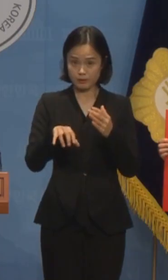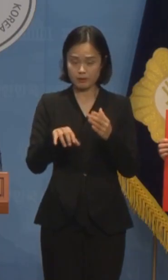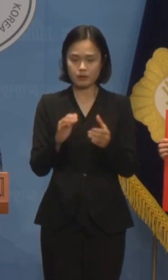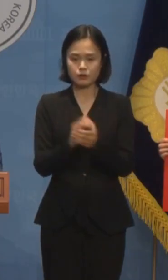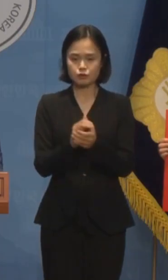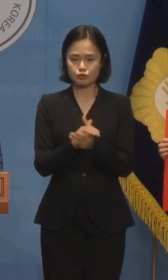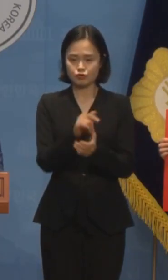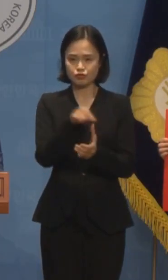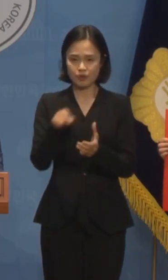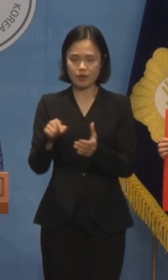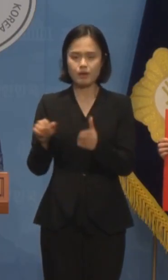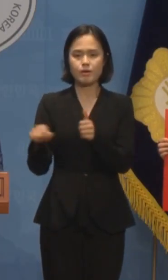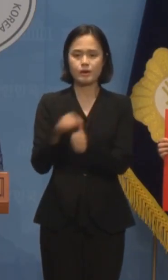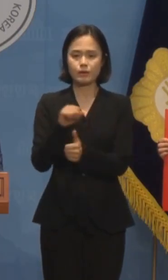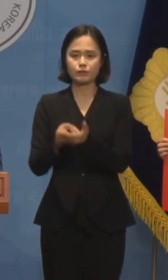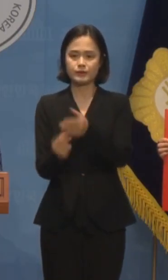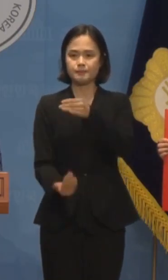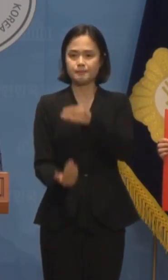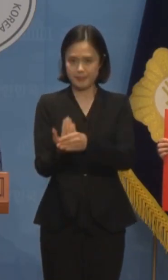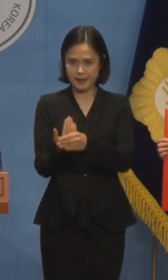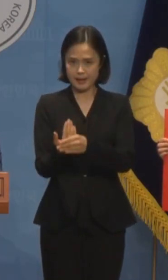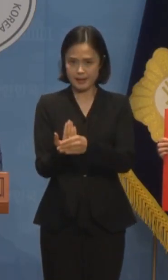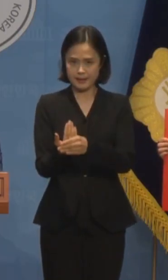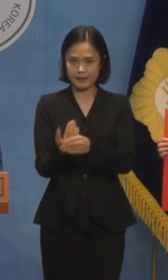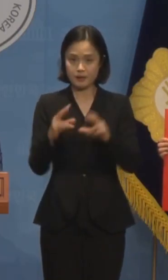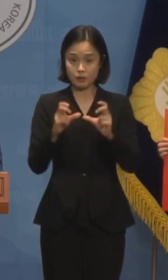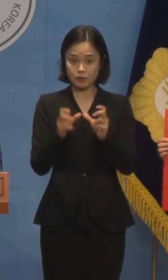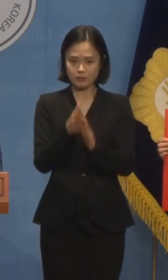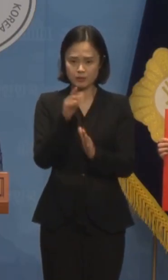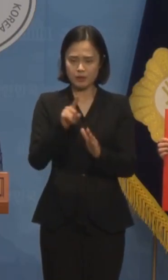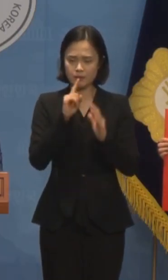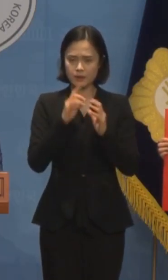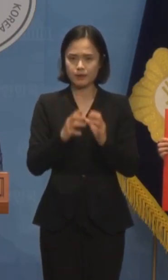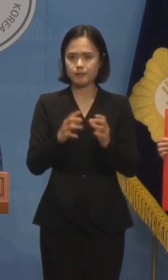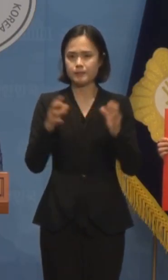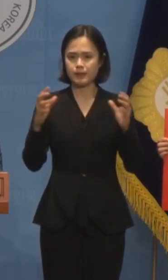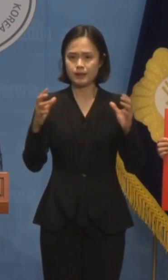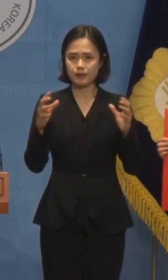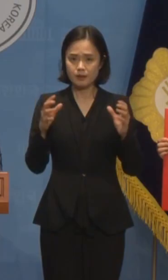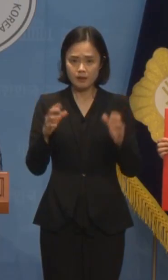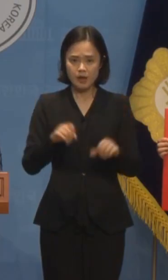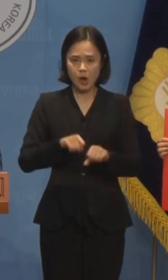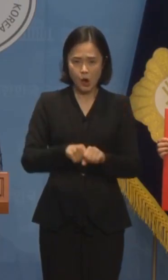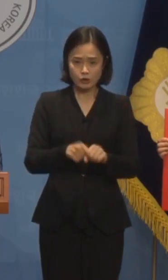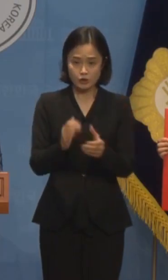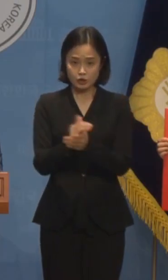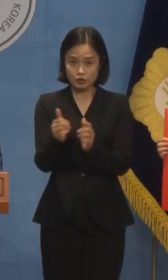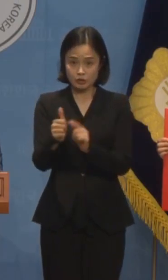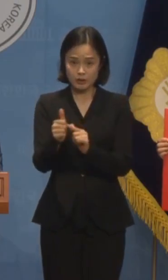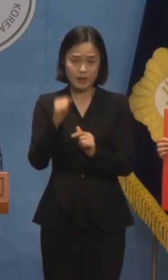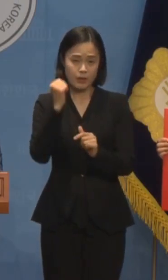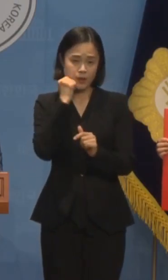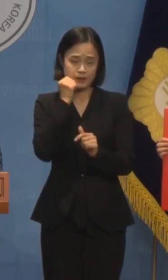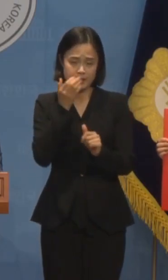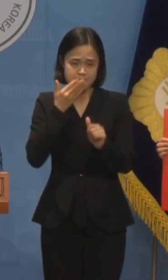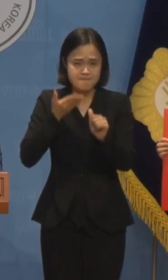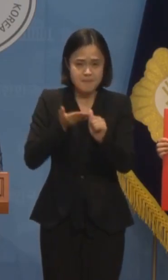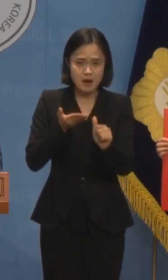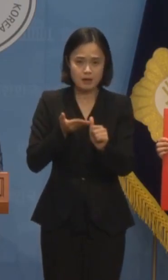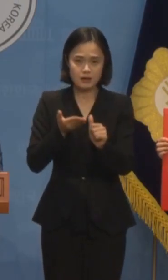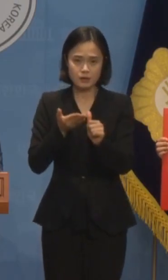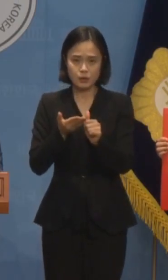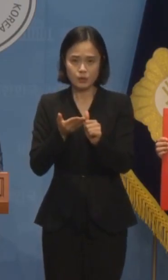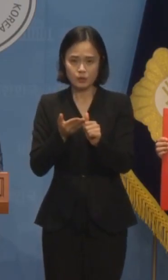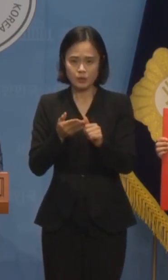인해 성남시가 떠들썩합니다. 과자에 모래를 섞어 억지로 먹이고 얼굴에 흉기를 들이대며 위협하는 학교